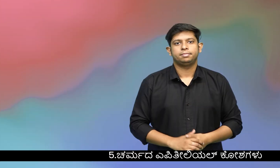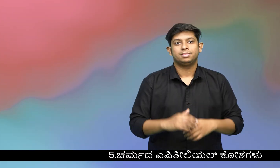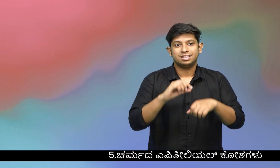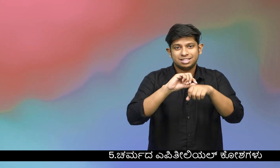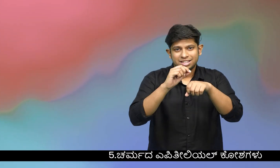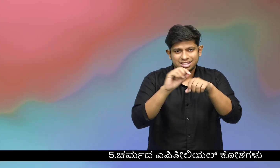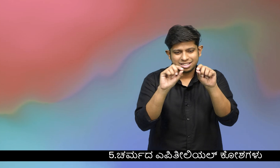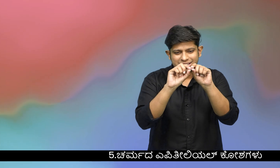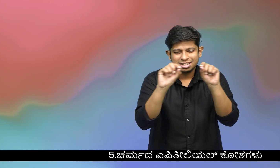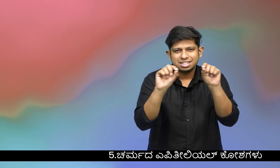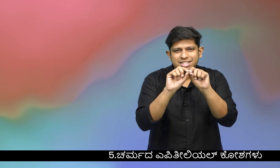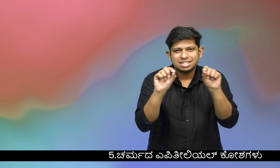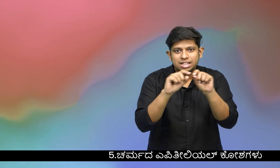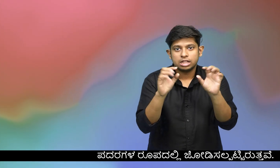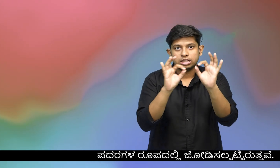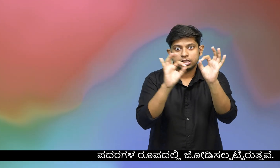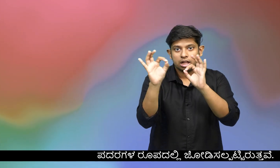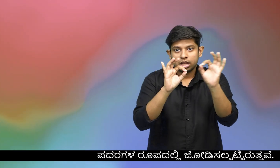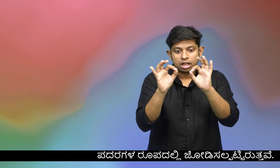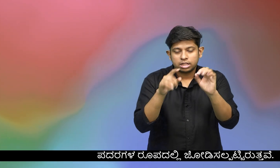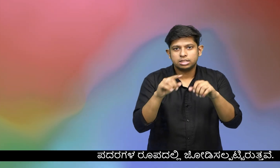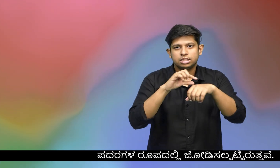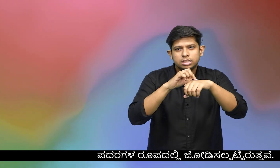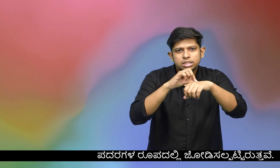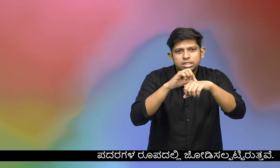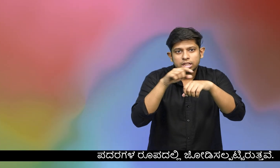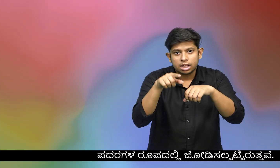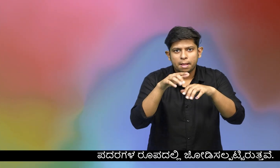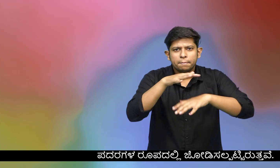ಚರ್ಮದ ಎಪಿಥಿಯಲ್ ಕೋಶಗಳು ಪದರಗಳ ರೂಪದಲ್ಲಿ ಜೋಡಿಸಲ್ಪಟ್ಟಿರುತ್ತವೆ.